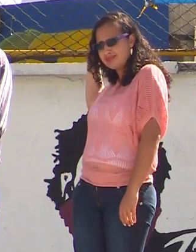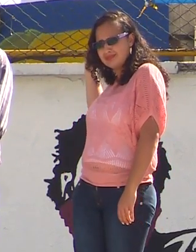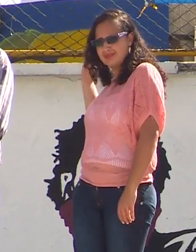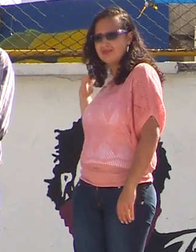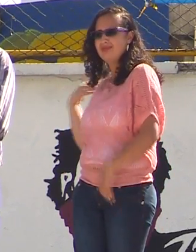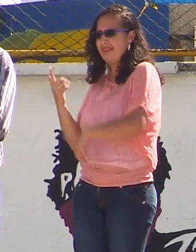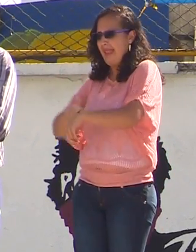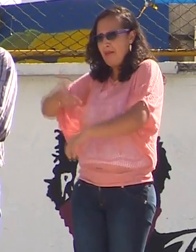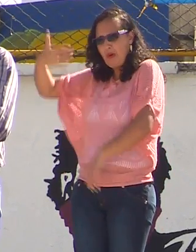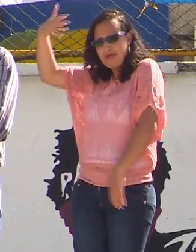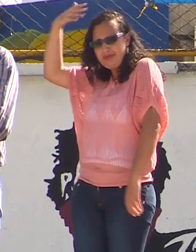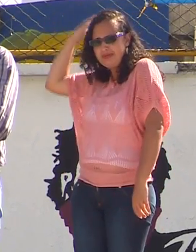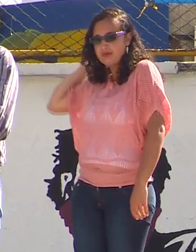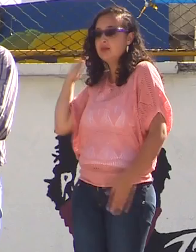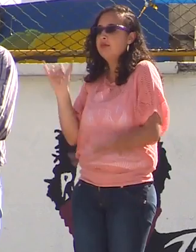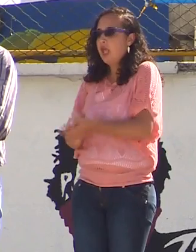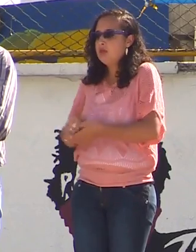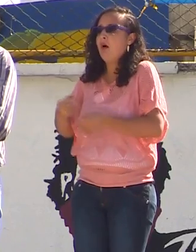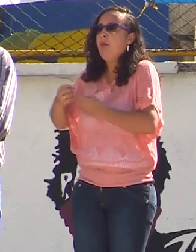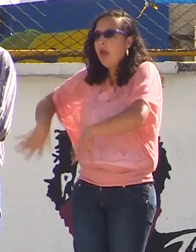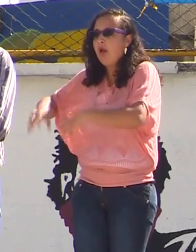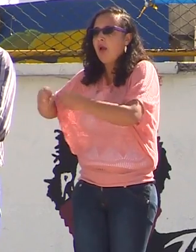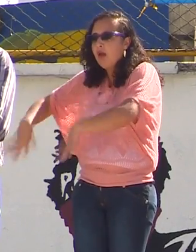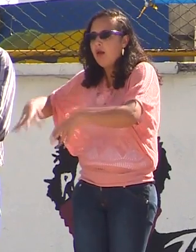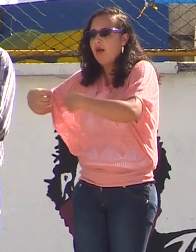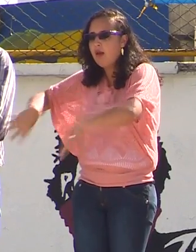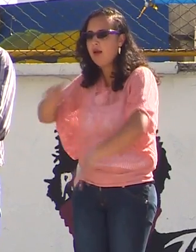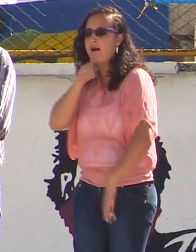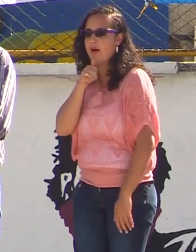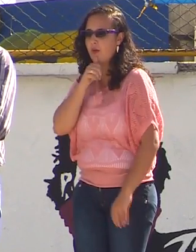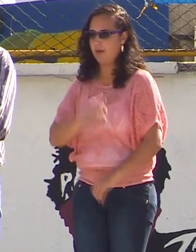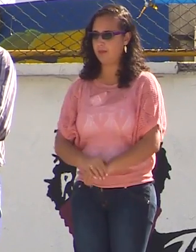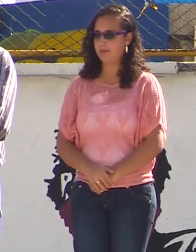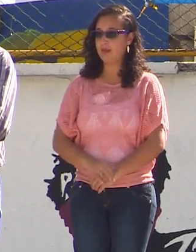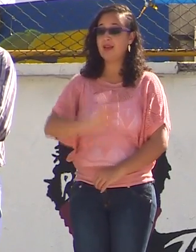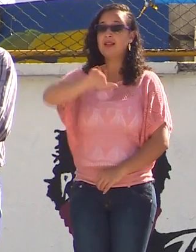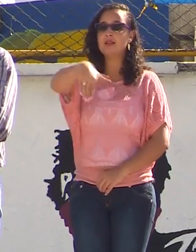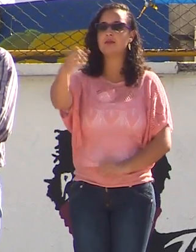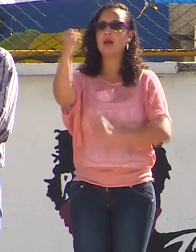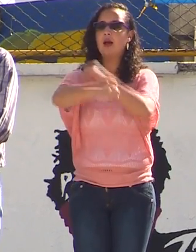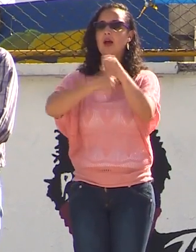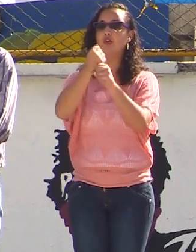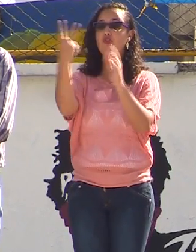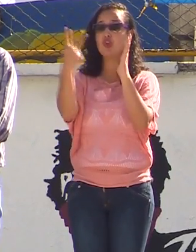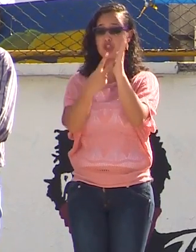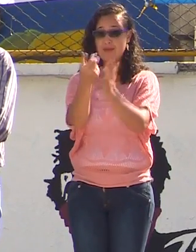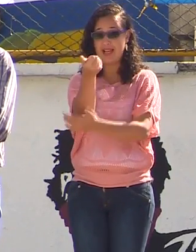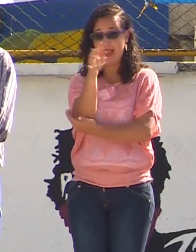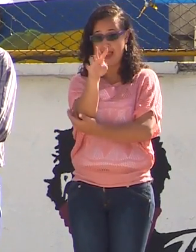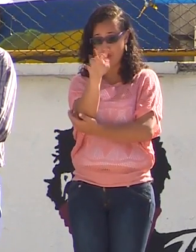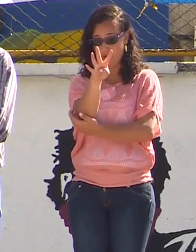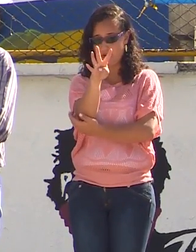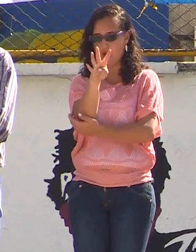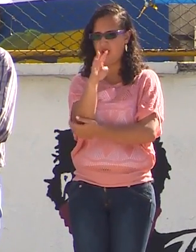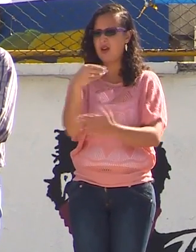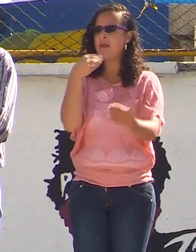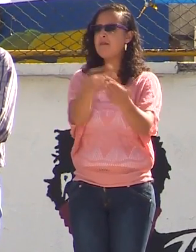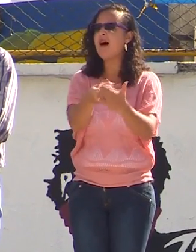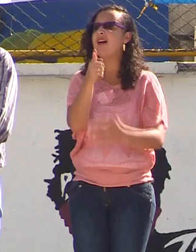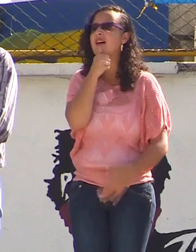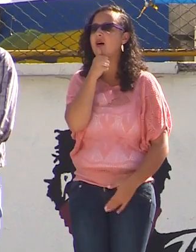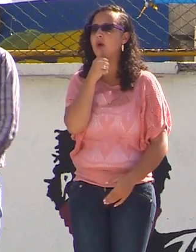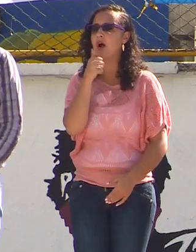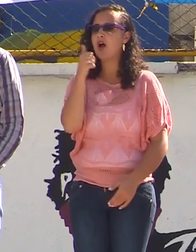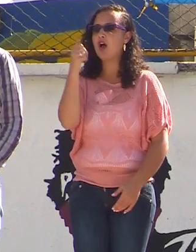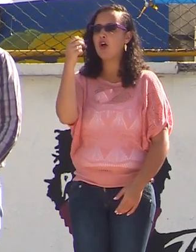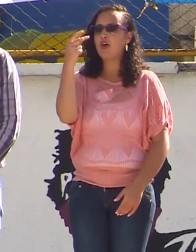segundo trimestre del año 2014 pagamos 22 millones y medio por consumo de